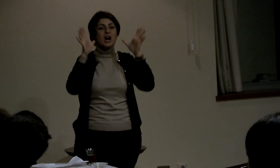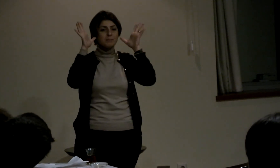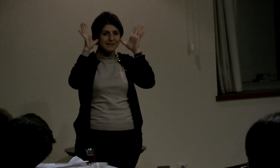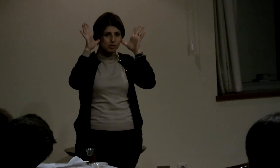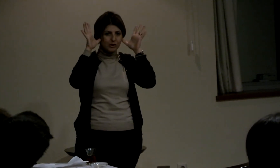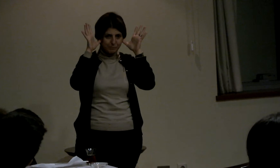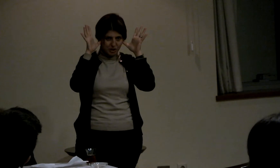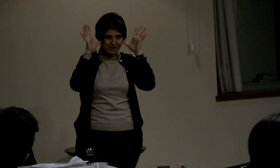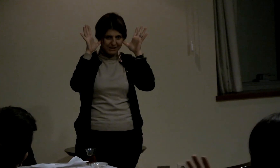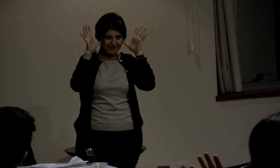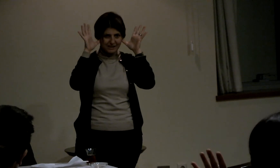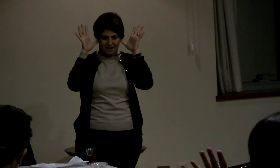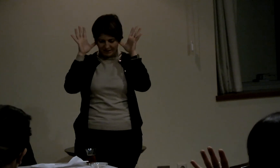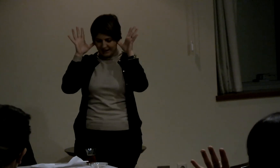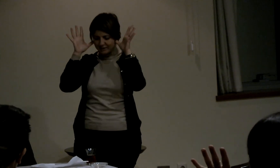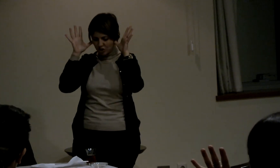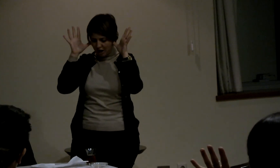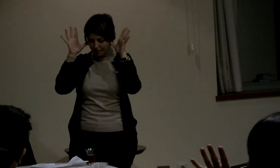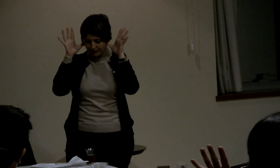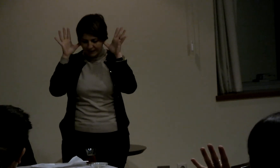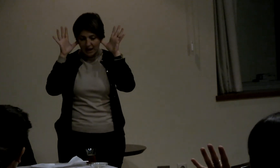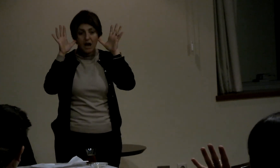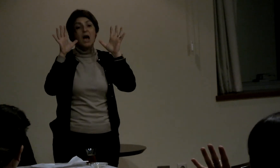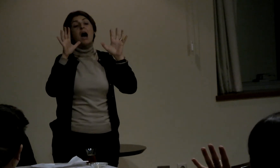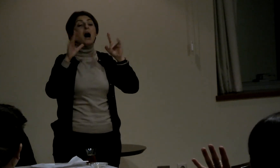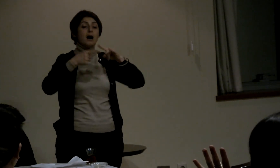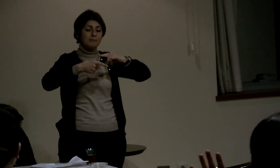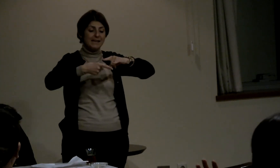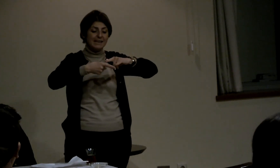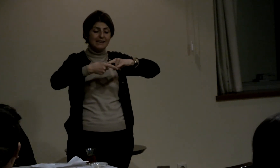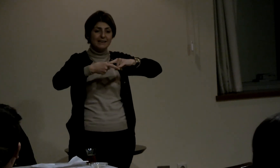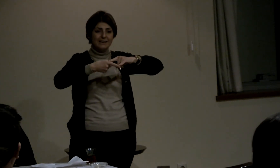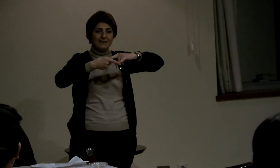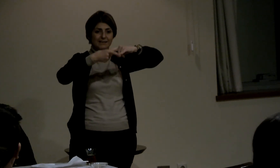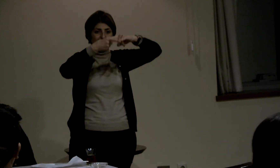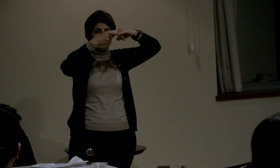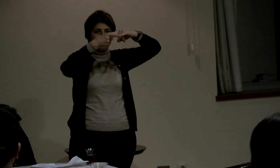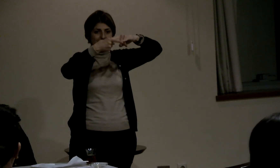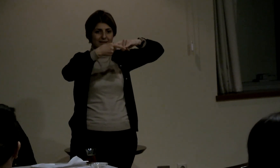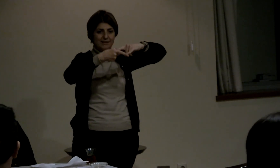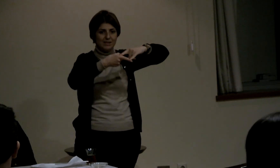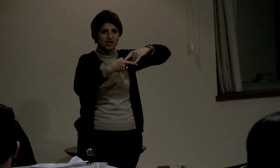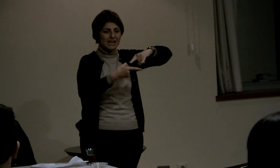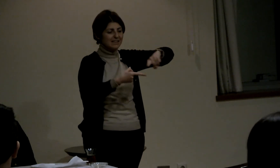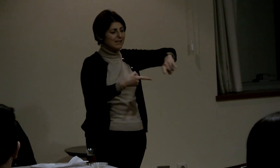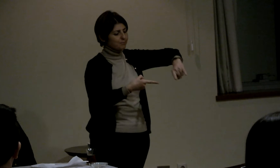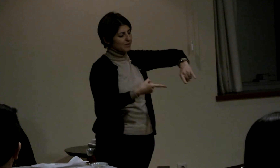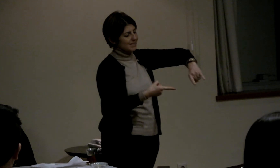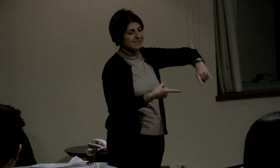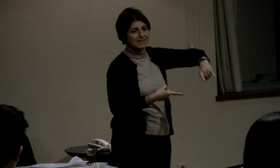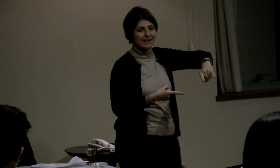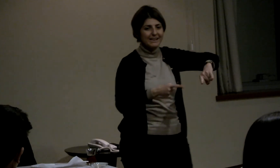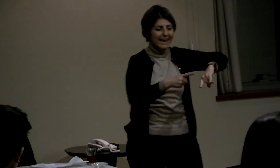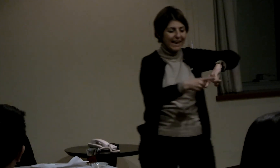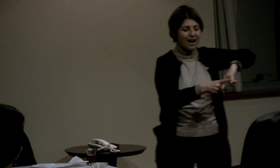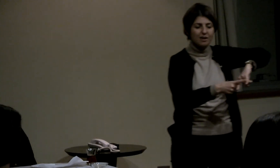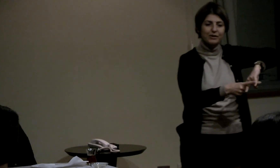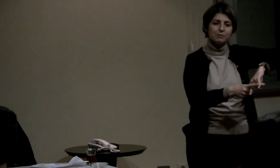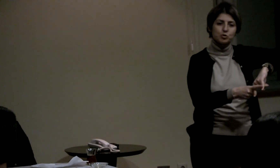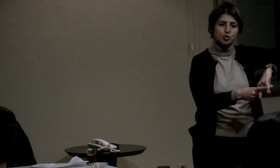Camiyi söylemiştik. Aynen cami. Abideyi şeklini yaptık aslında. Hani H harfi gibi düşünün.